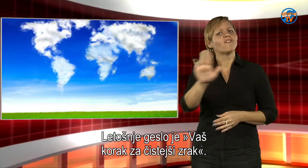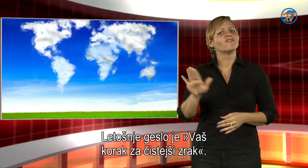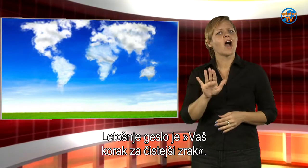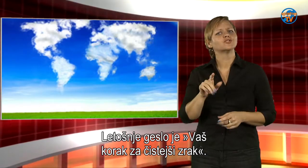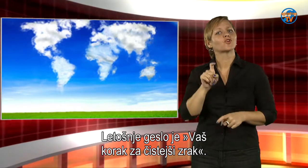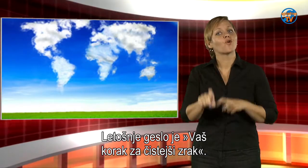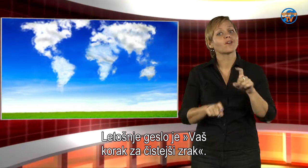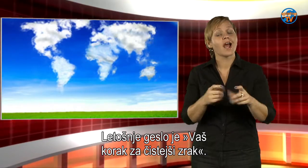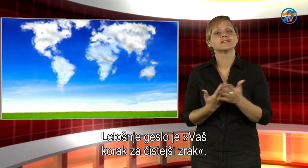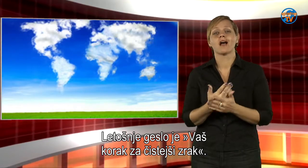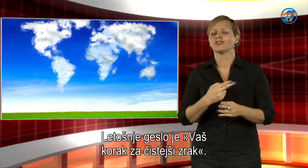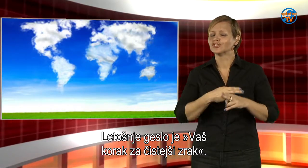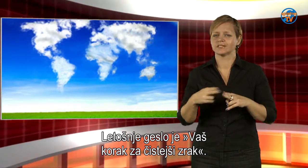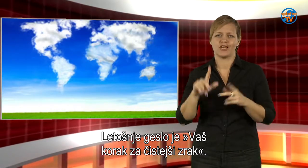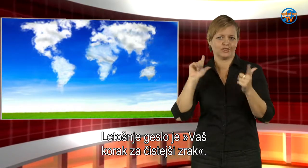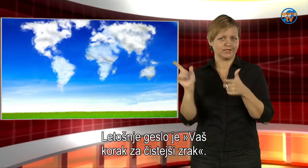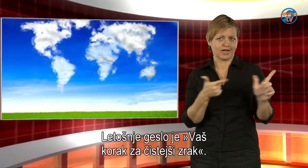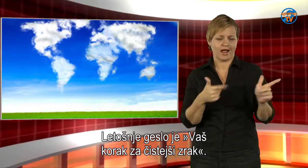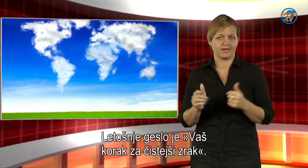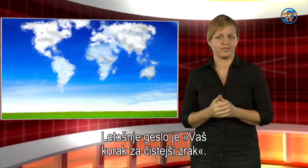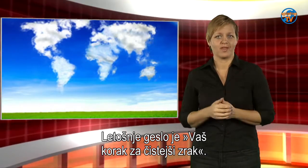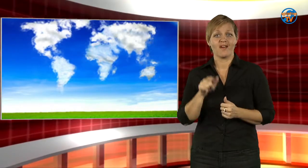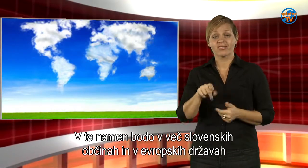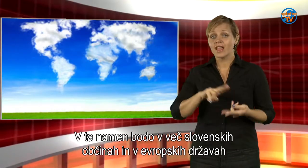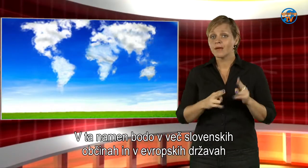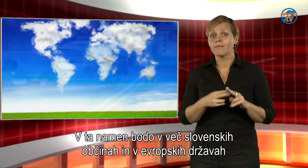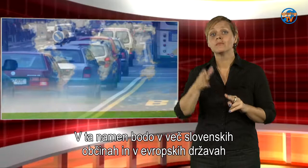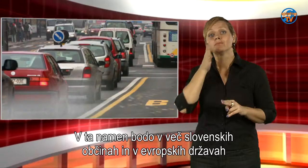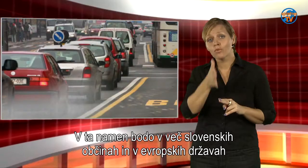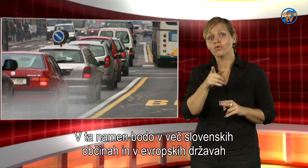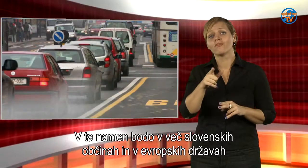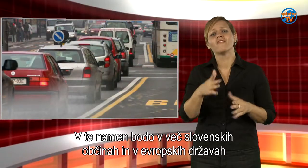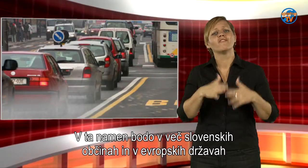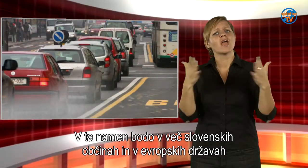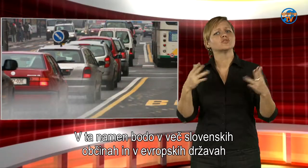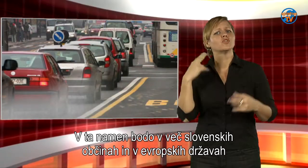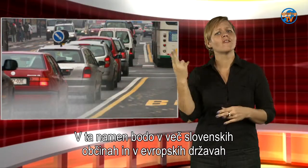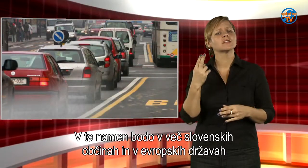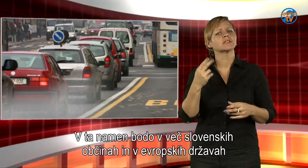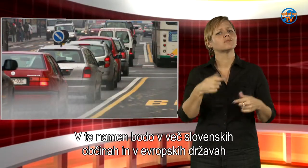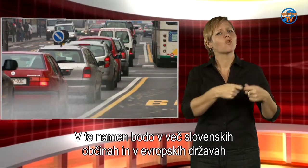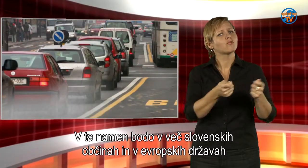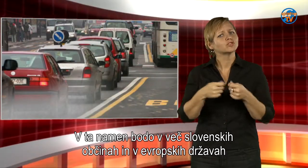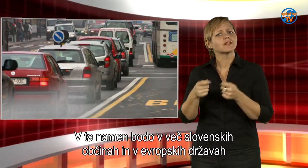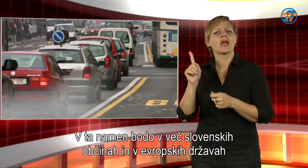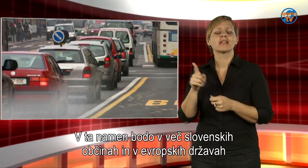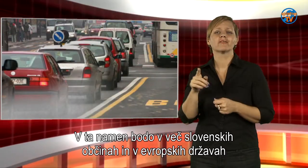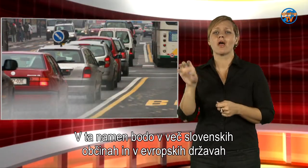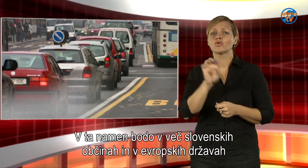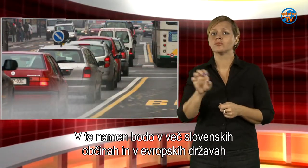Vaš korak za čistejši zrak. V ta namen bodo v več slovenskih občinah in v evropskih državah